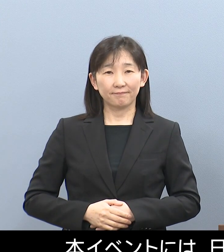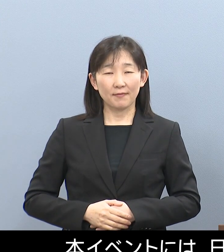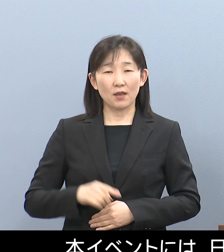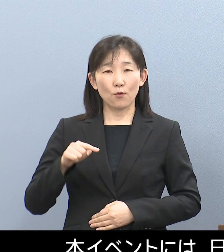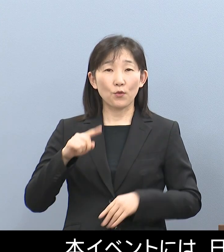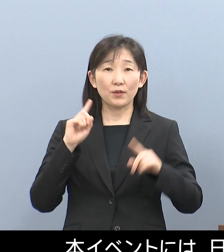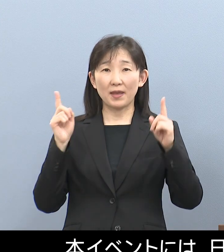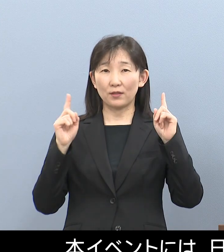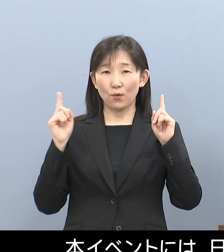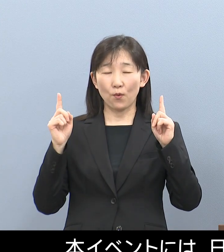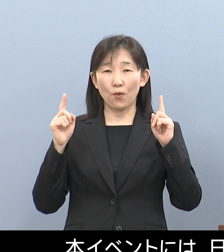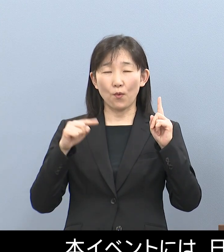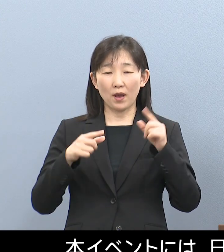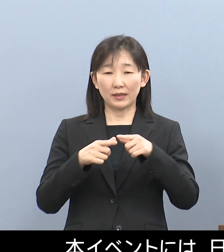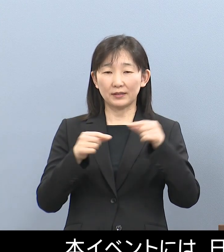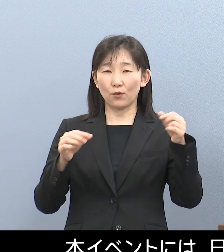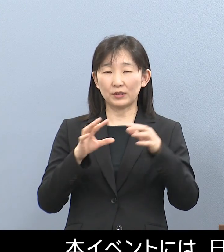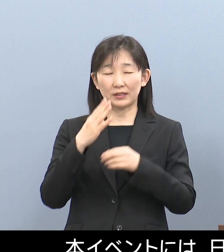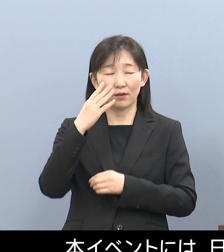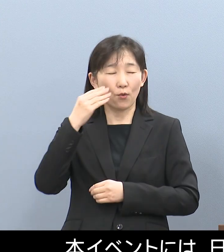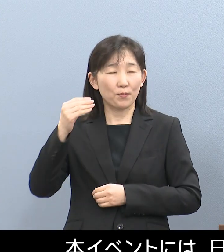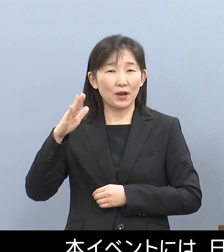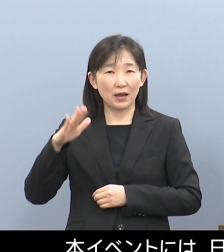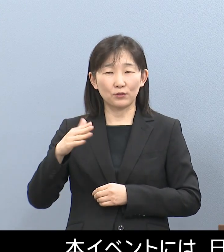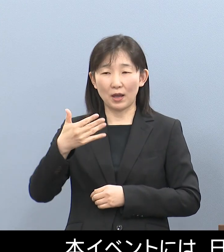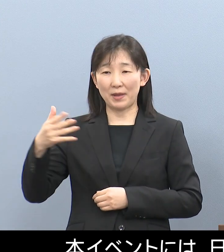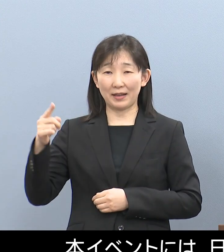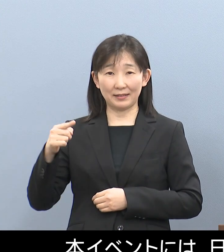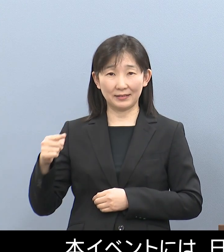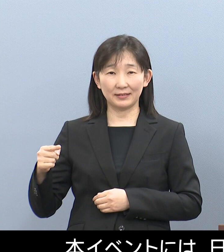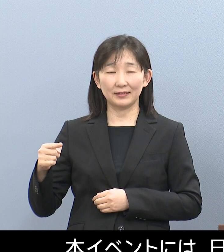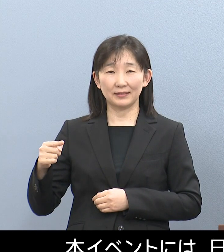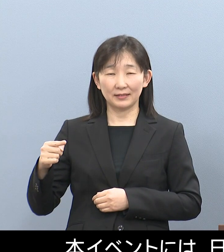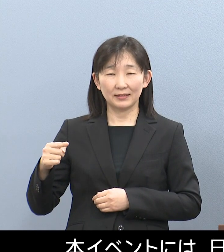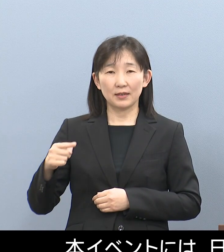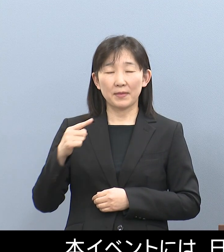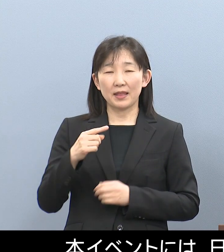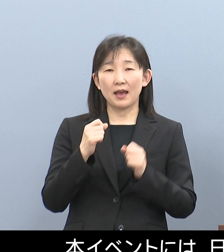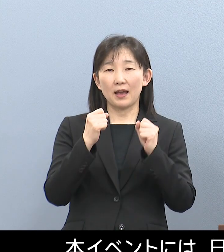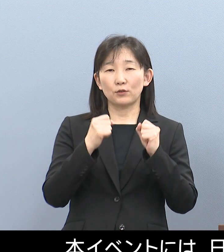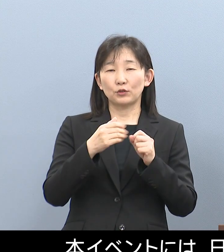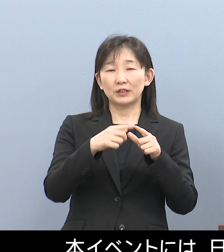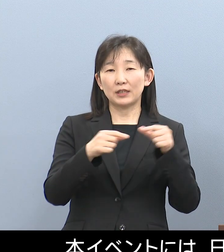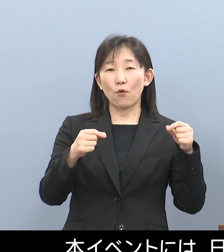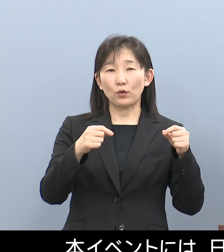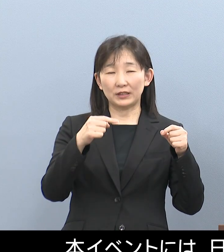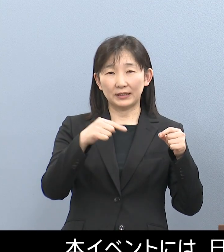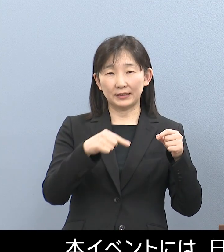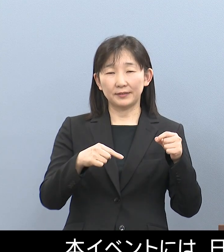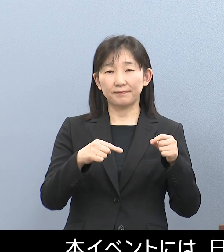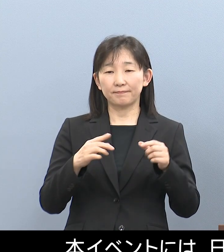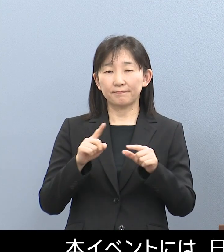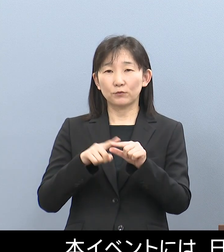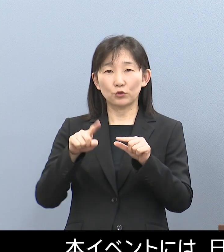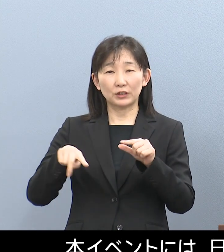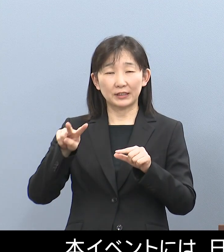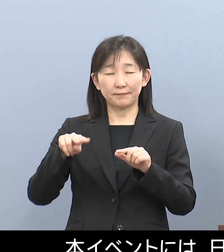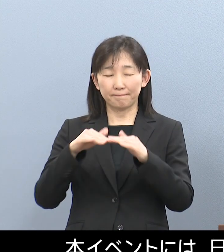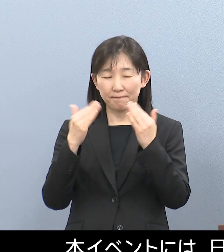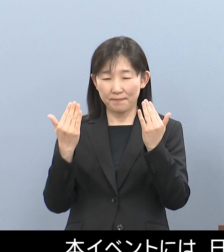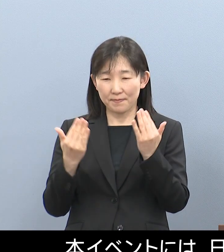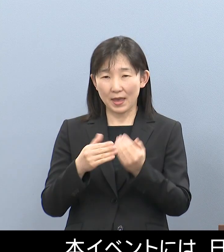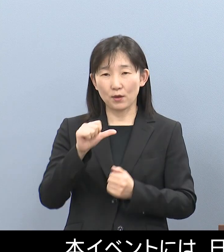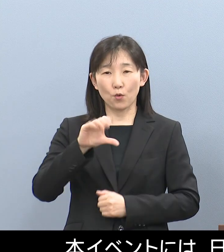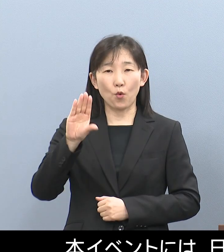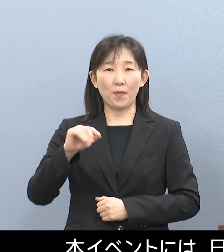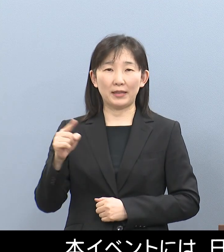イベントには日本に関心があるアメリカ人や在留邦人を中心に約5万人の来場